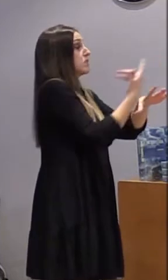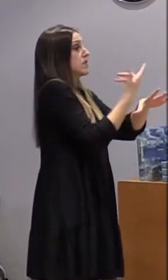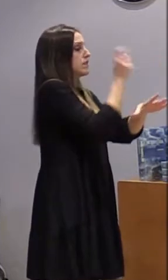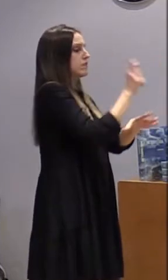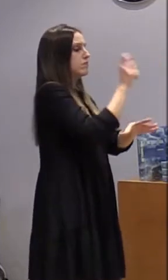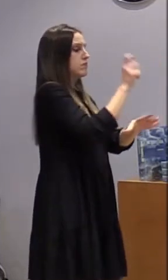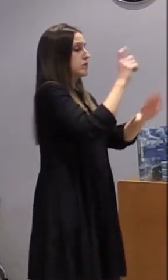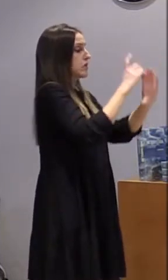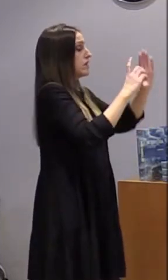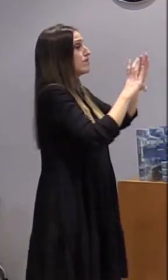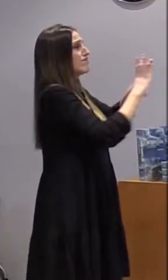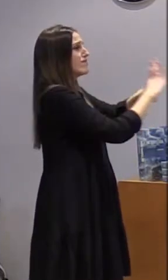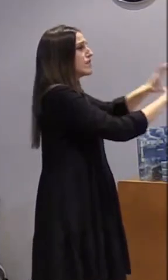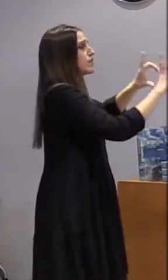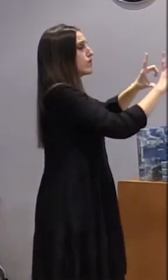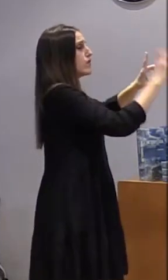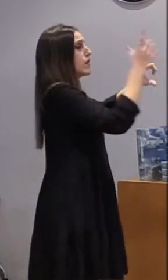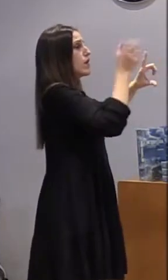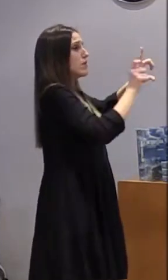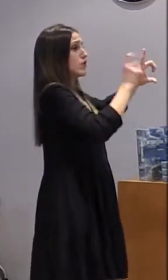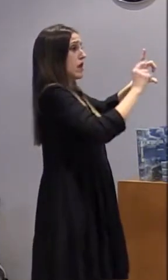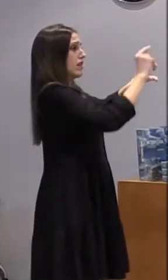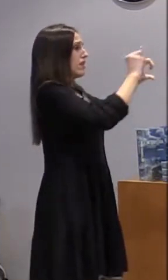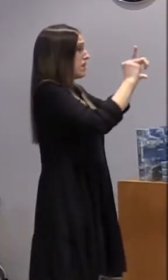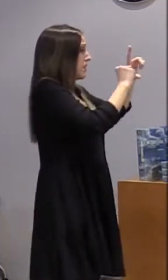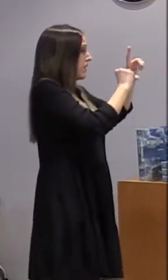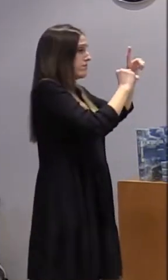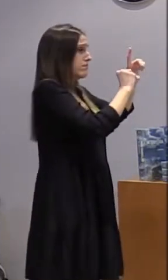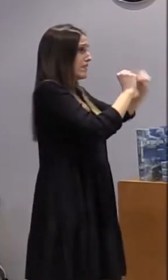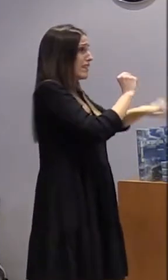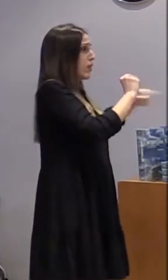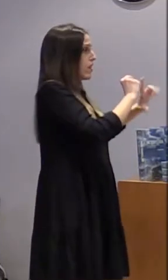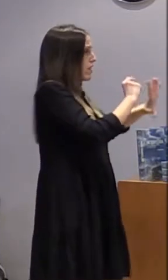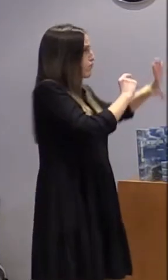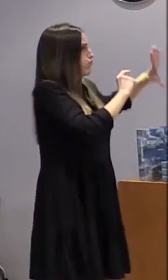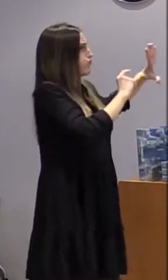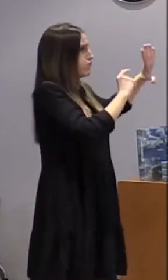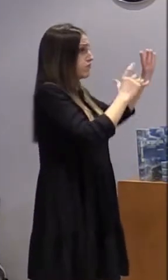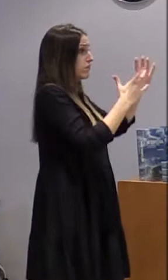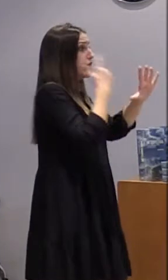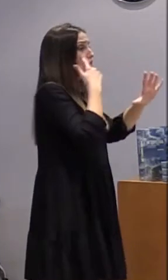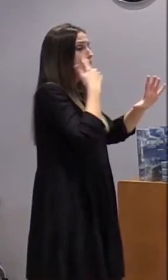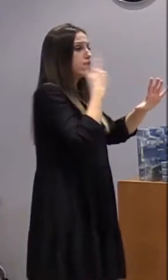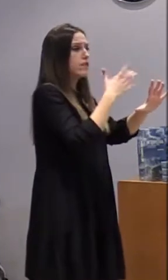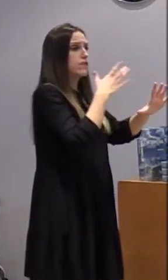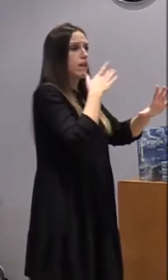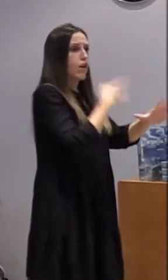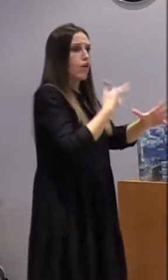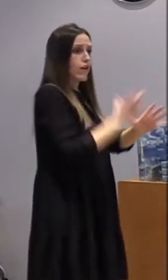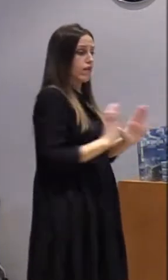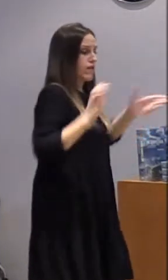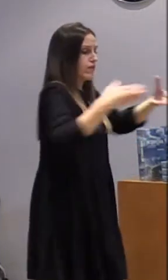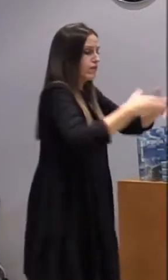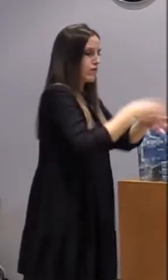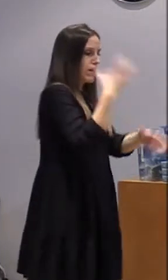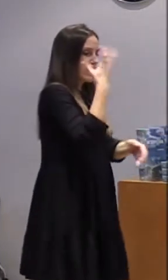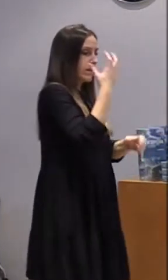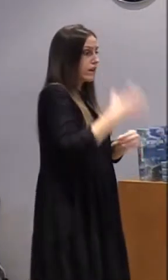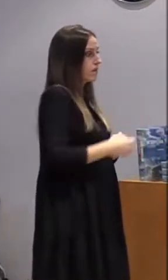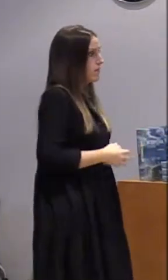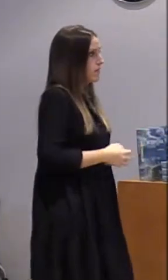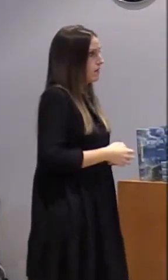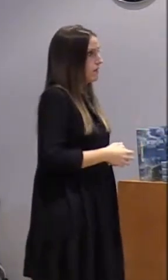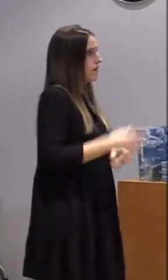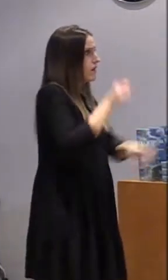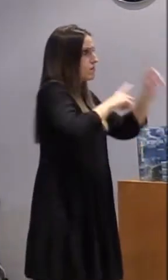la inmensidad de la perfección de la naturaleza, ¿no? Fijaros que ahora hay una cumbre del clima, ¿no? ¿Y qué estamos debatiendo? Pues el problema